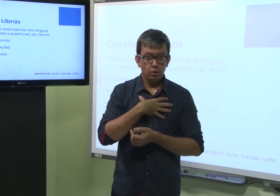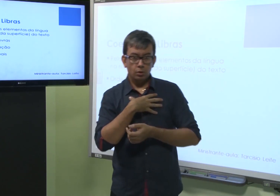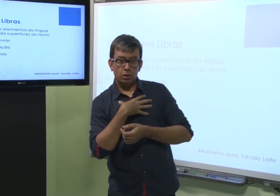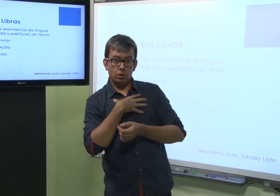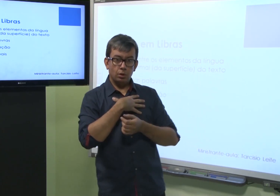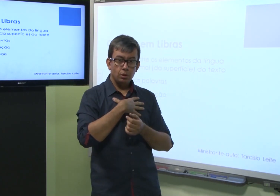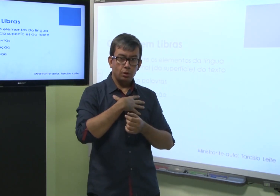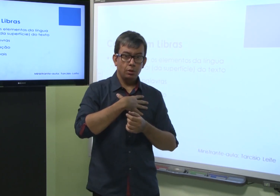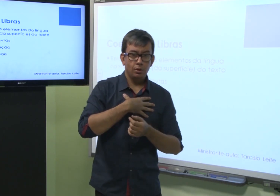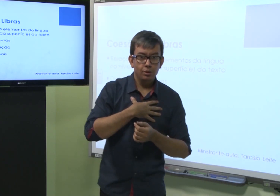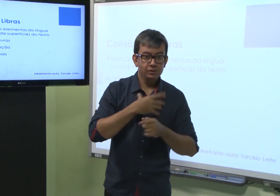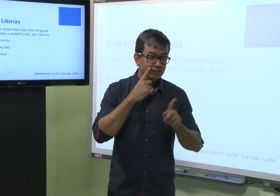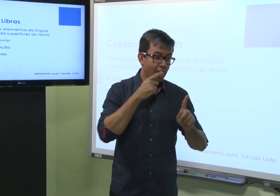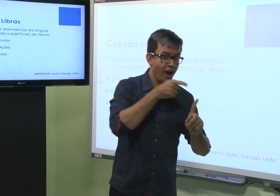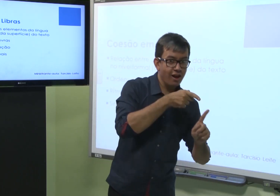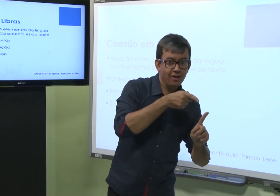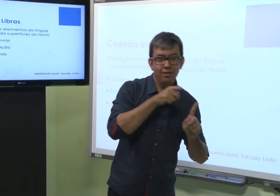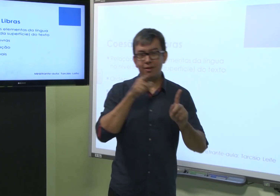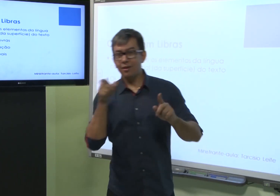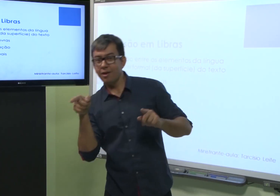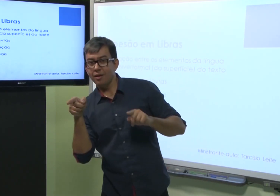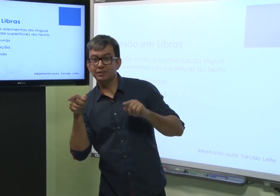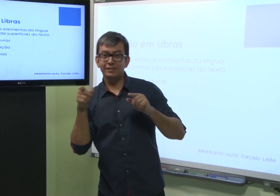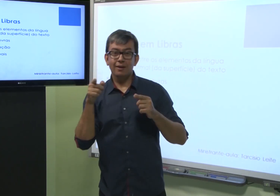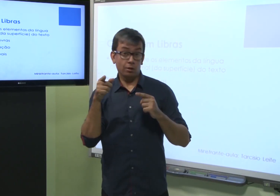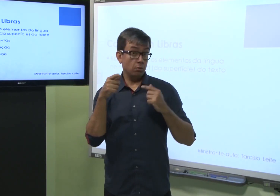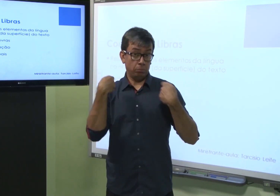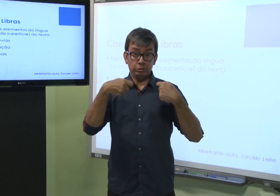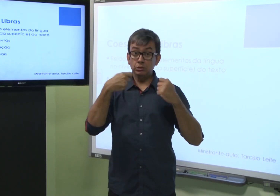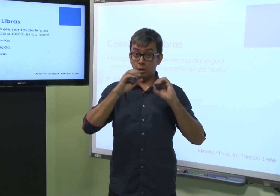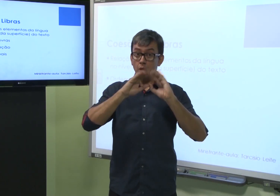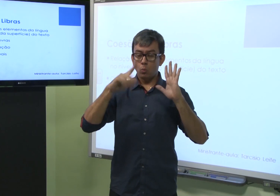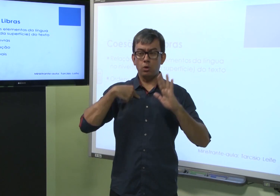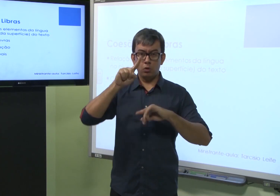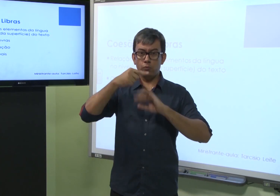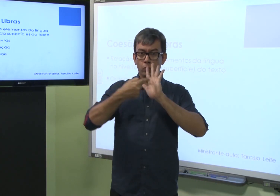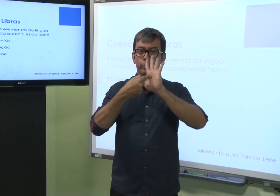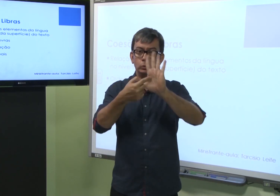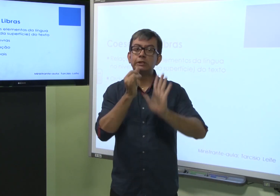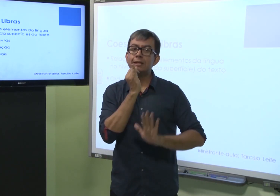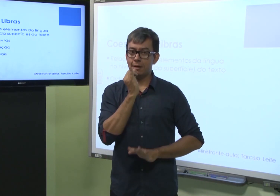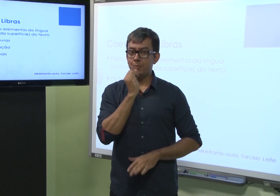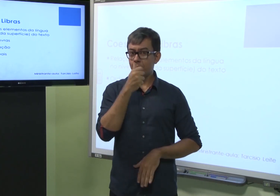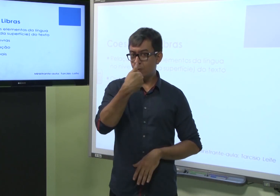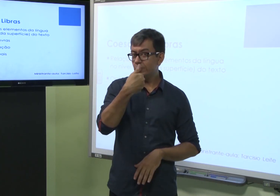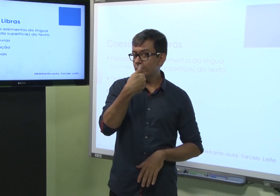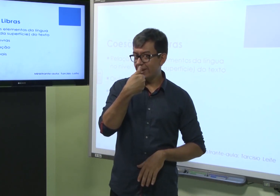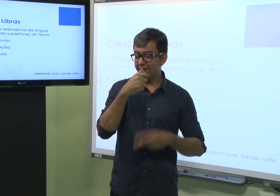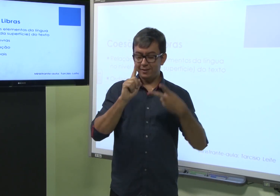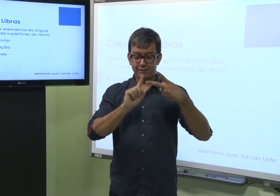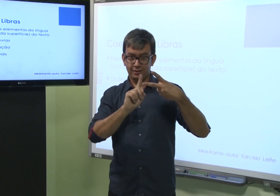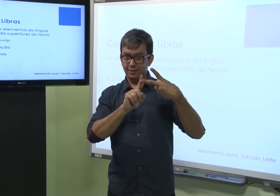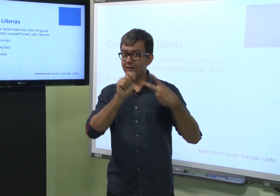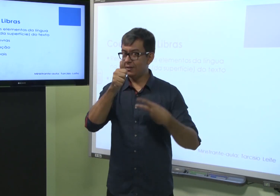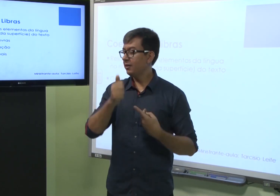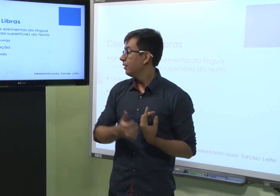vírgula, o ponto final, a reticência no português. O ritmo do meu corpo vai acompanhando